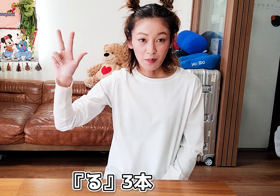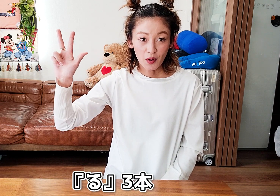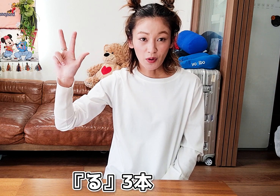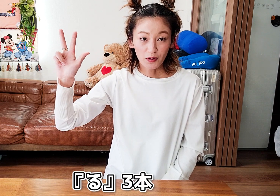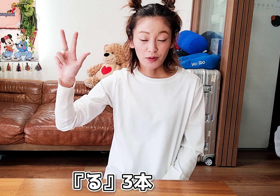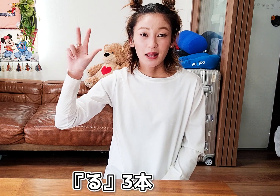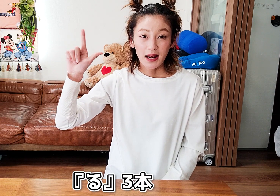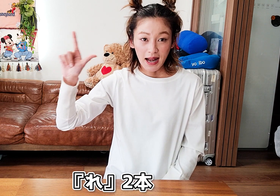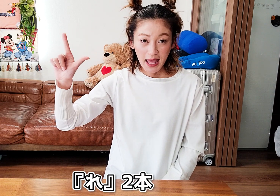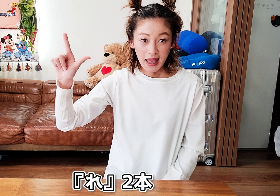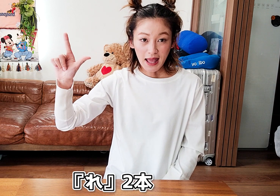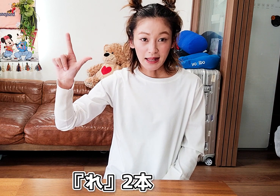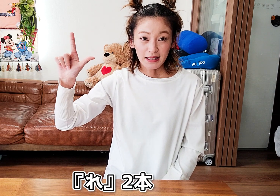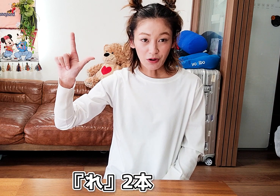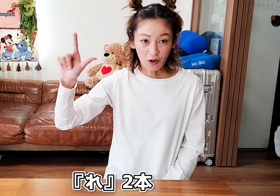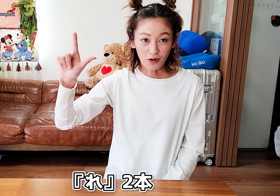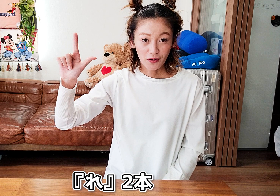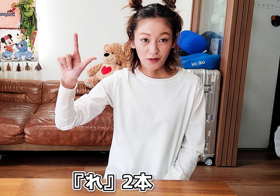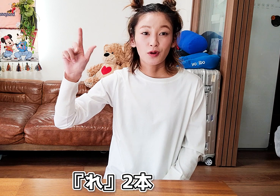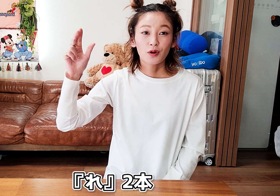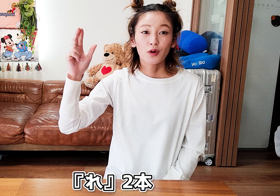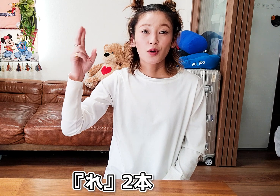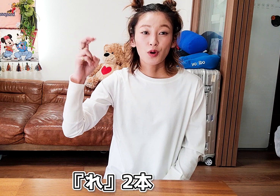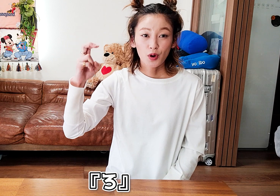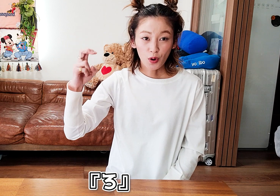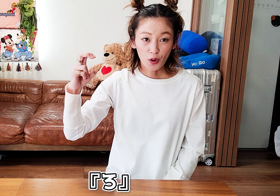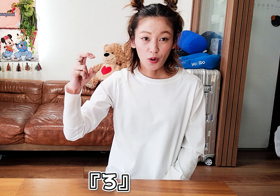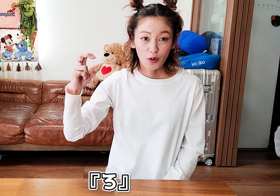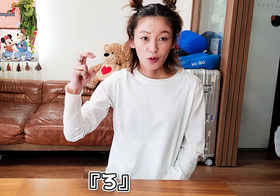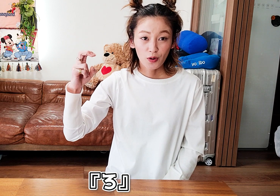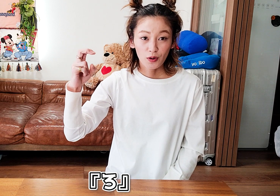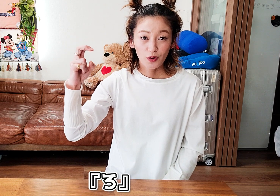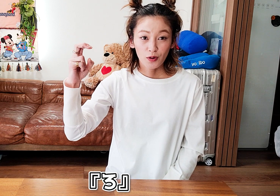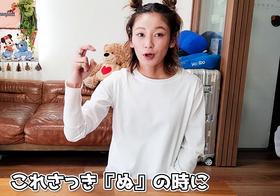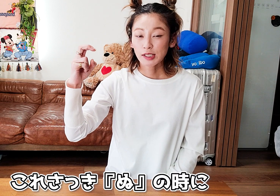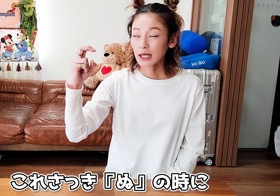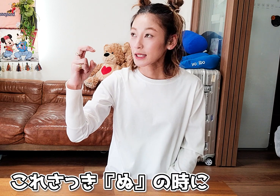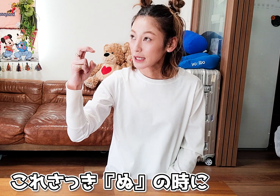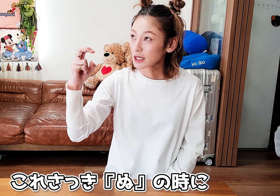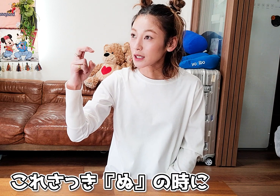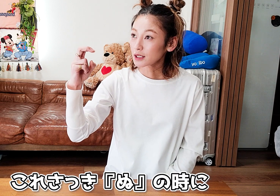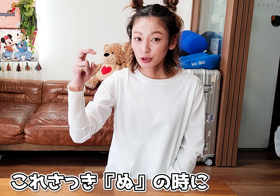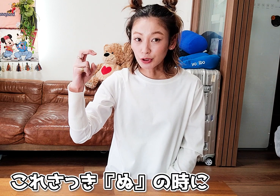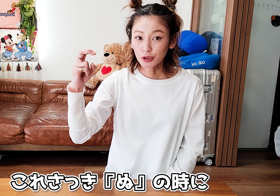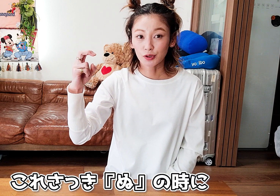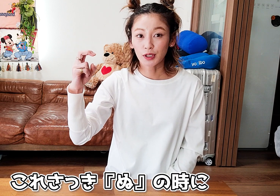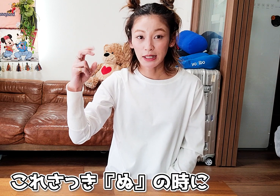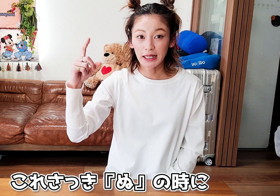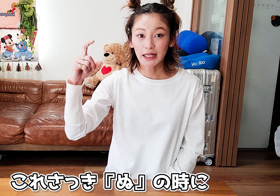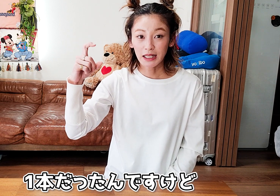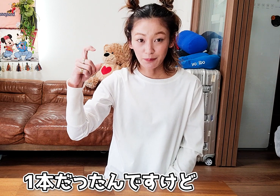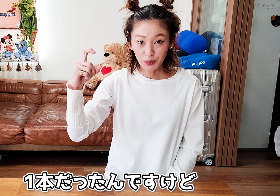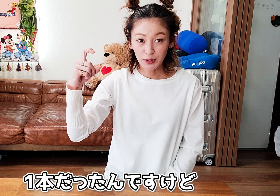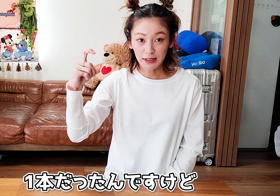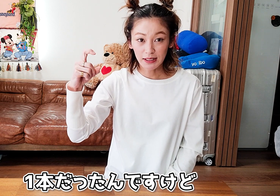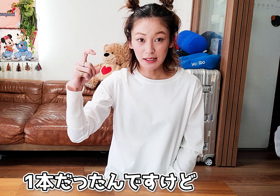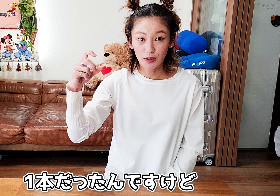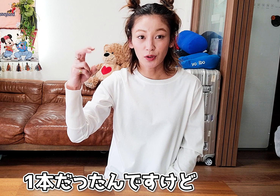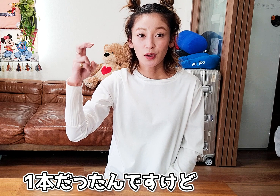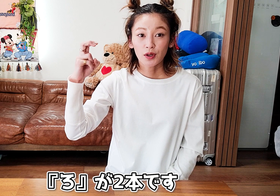本、れ、2本。ろ、これさっきぬーの時に1本だったんですけど、ろ